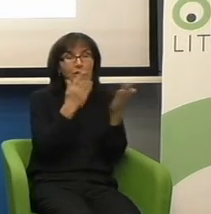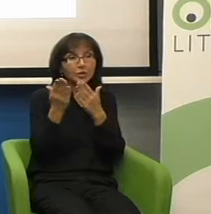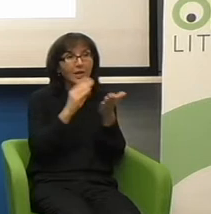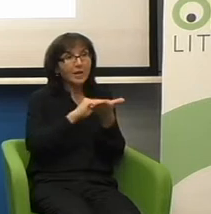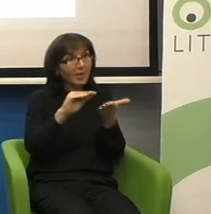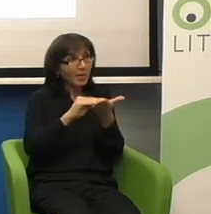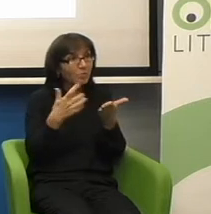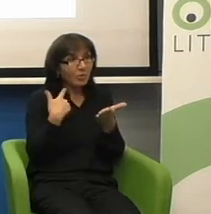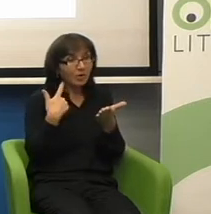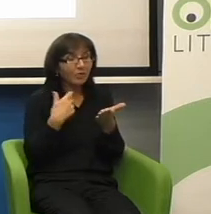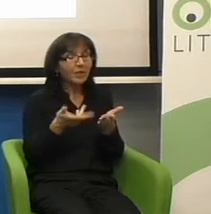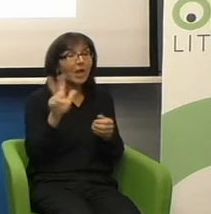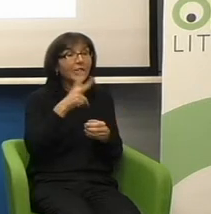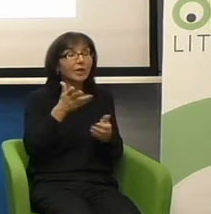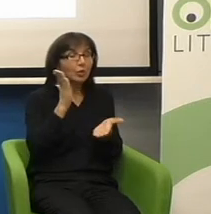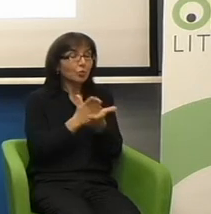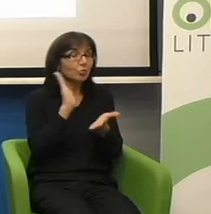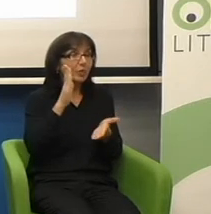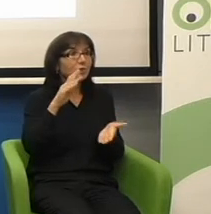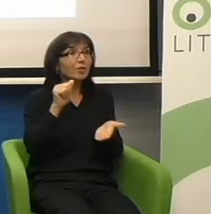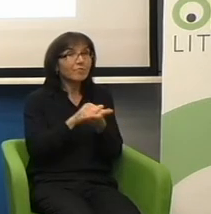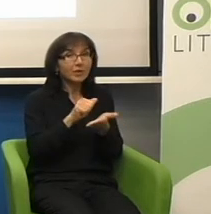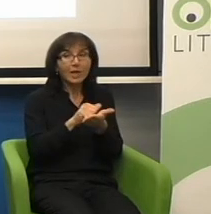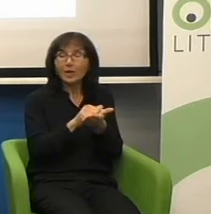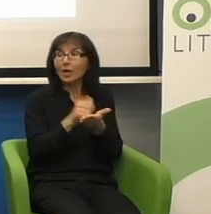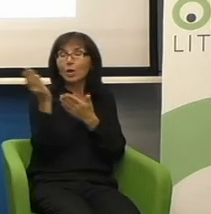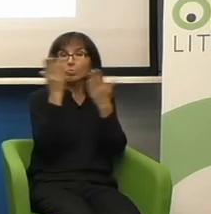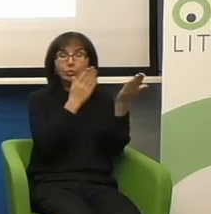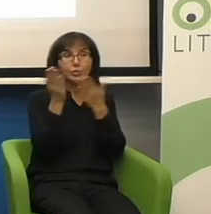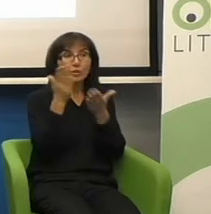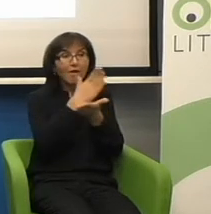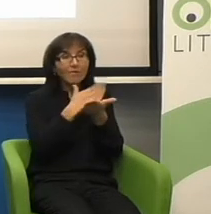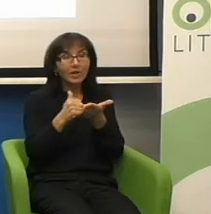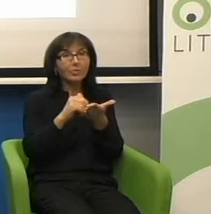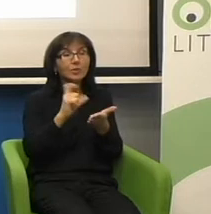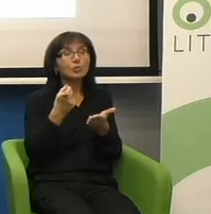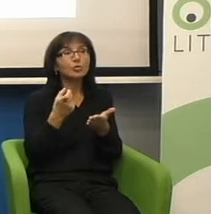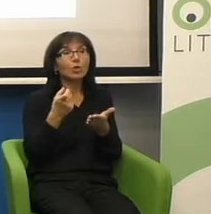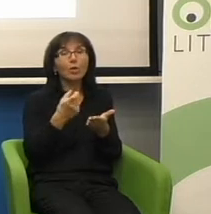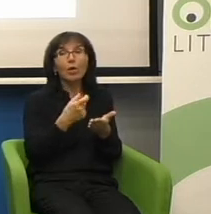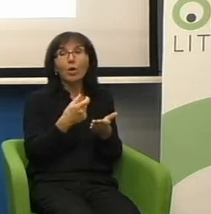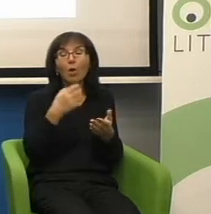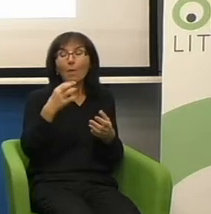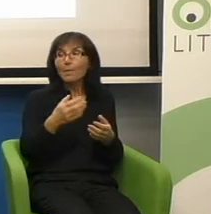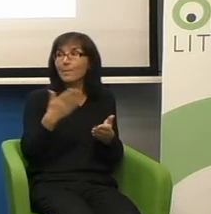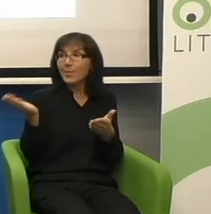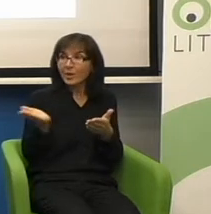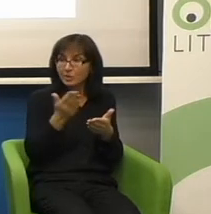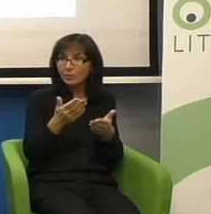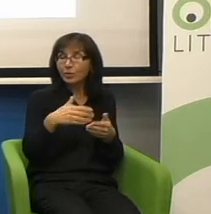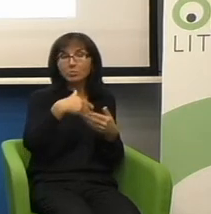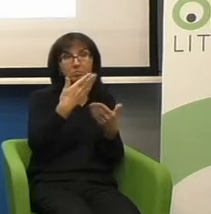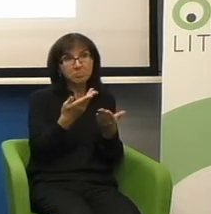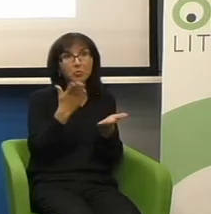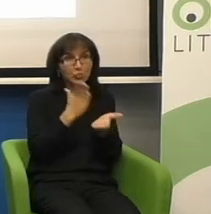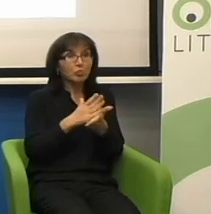już ukaże, ja pozwolę sobie przeczytać fragment tego, co Państwo nam udostępniliście i moim zdaniem już